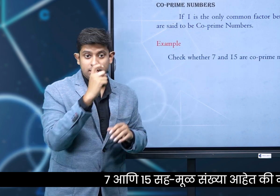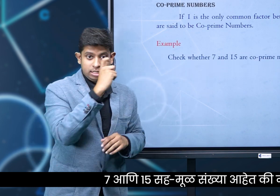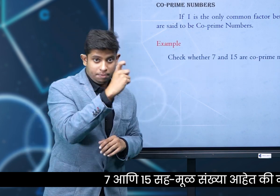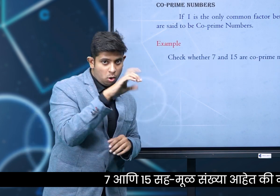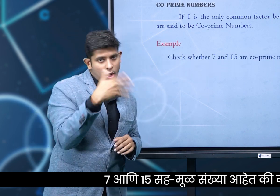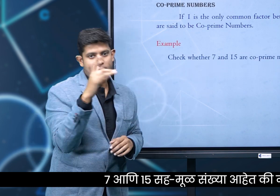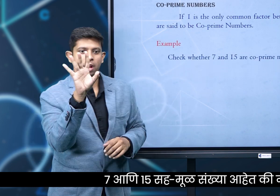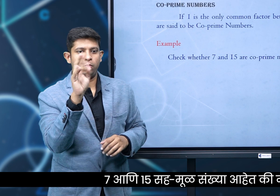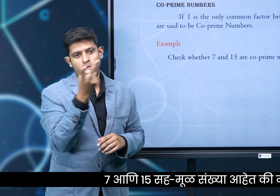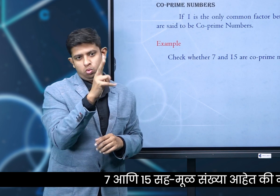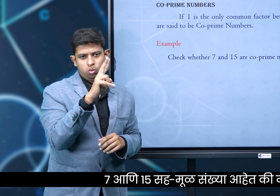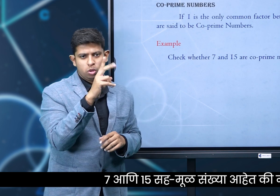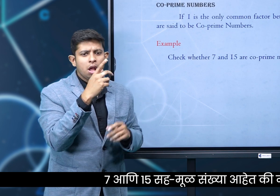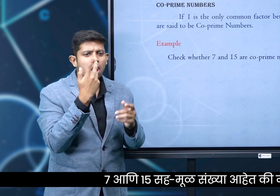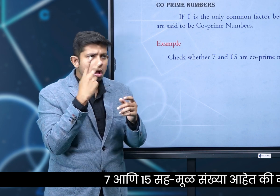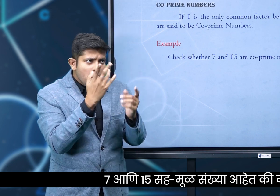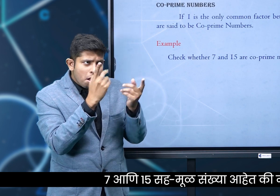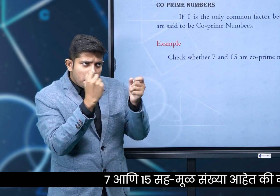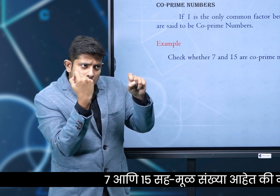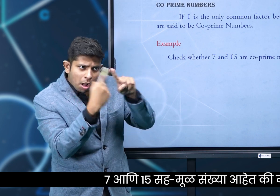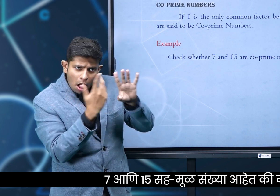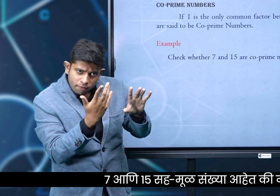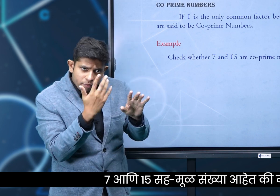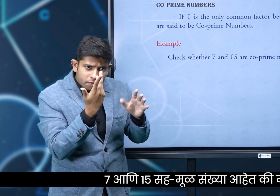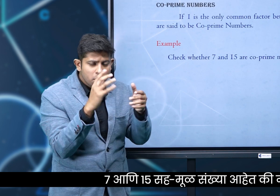7 आणि 15 सहमूळ संख्या आहेत की नाही ते तपासा.